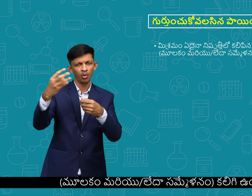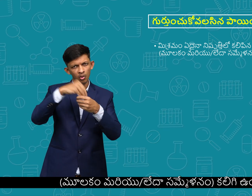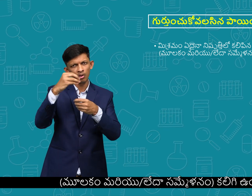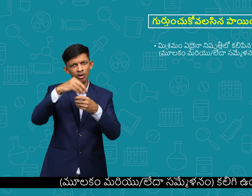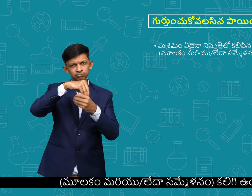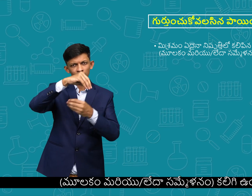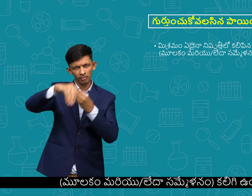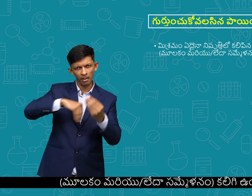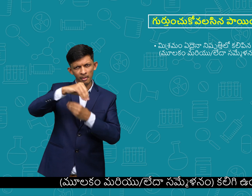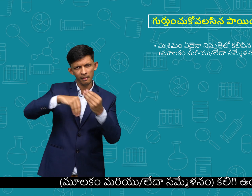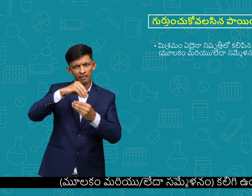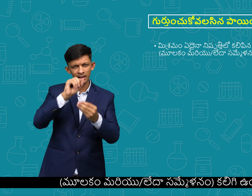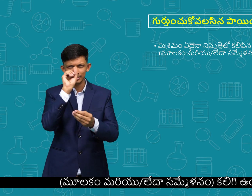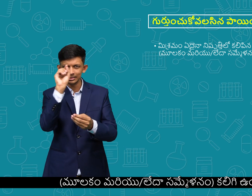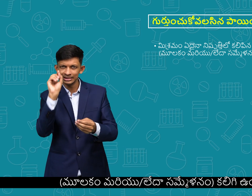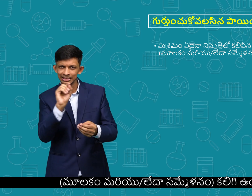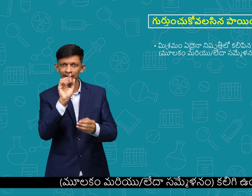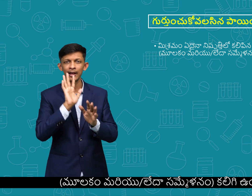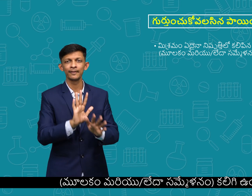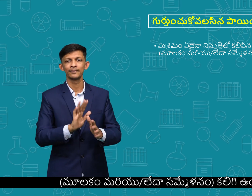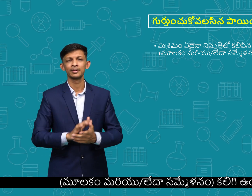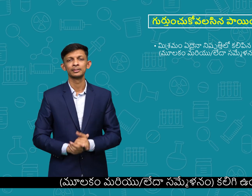లేదా సమ్మేళనం కలిగి ఉంటుంది.